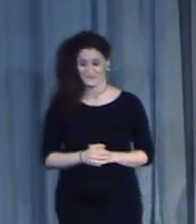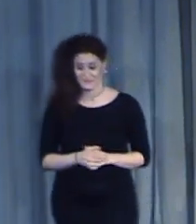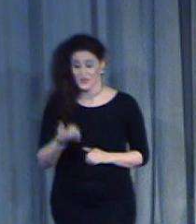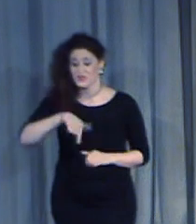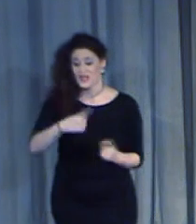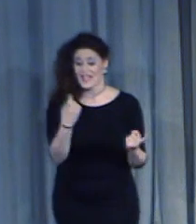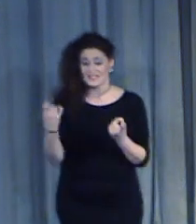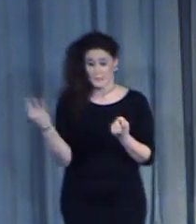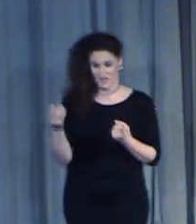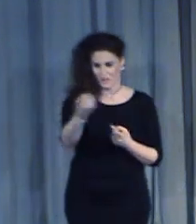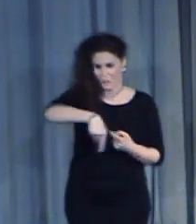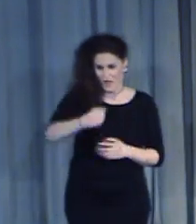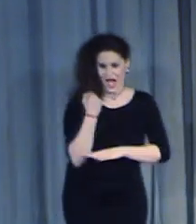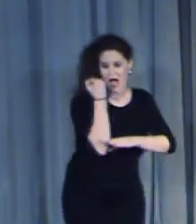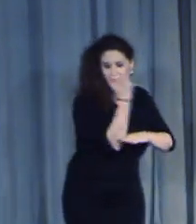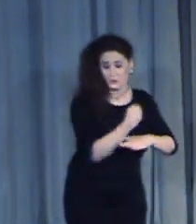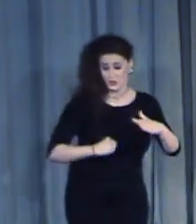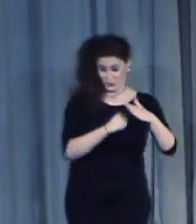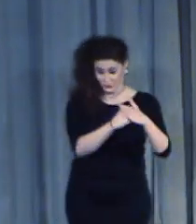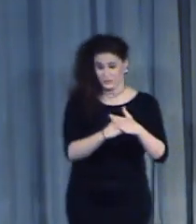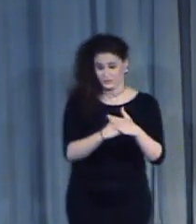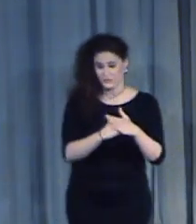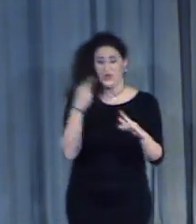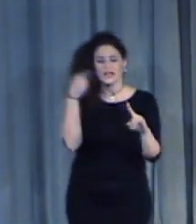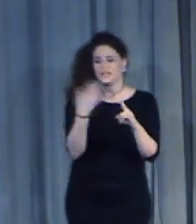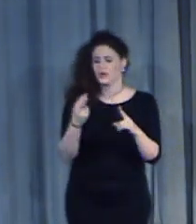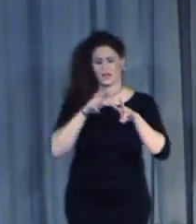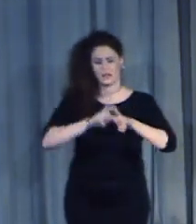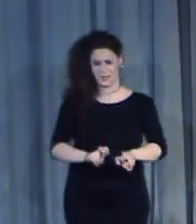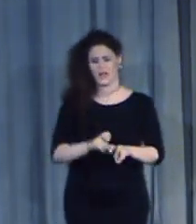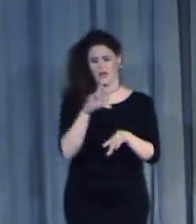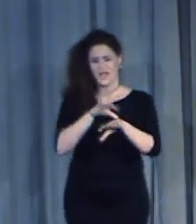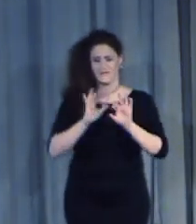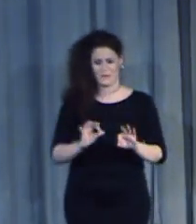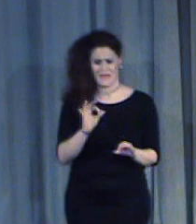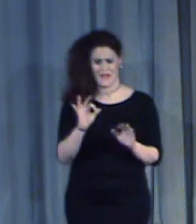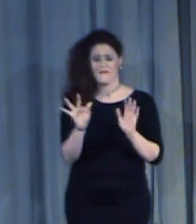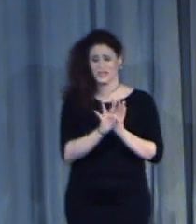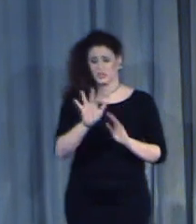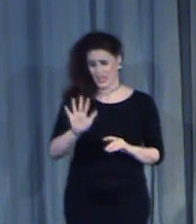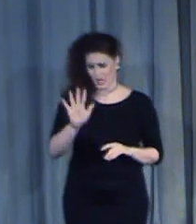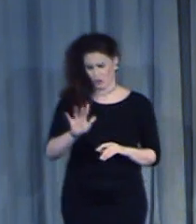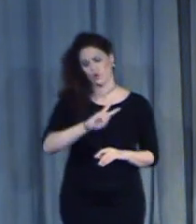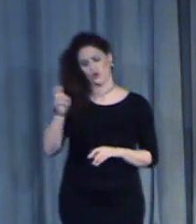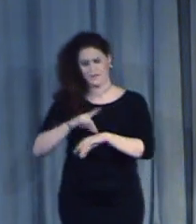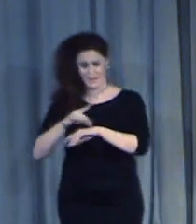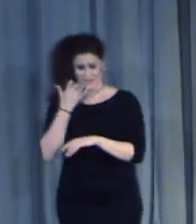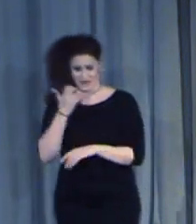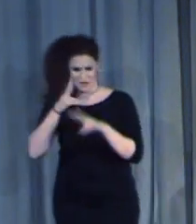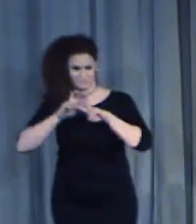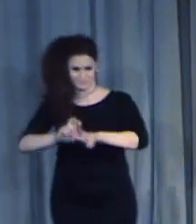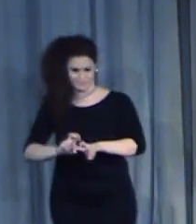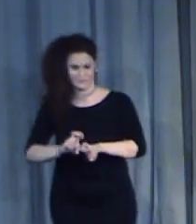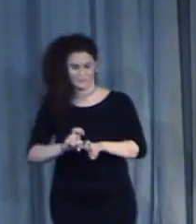Necesita de todo el apoyo que le podamos dar para que se estudie el factor 5 y otras enfermedades raras. Que